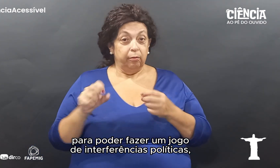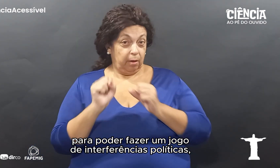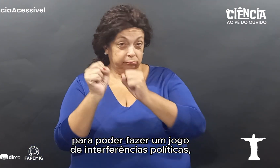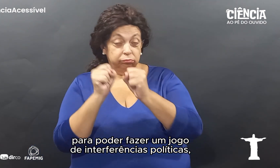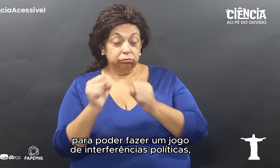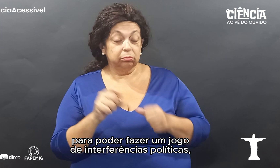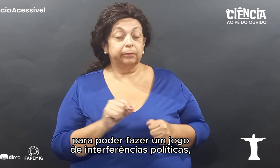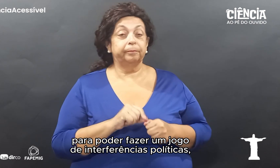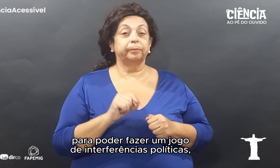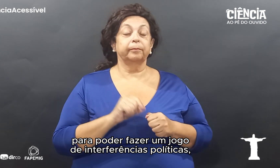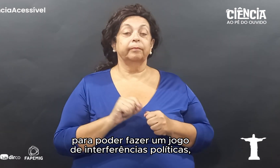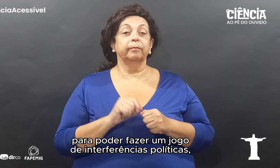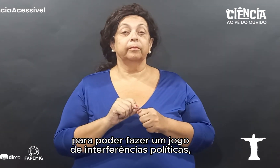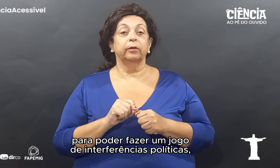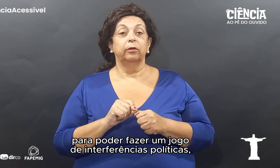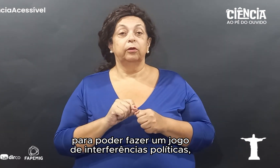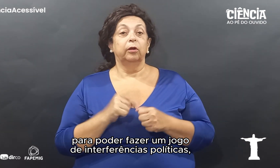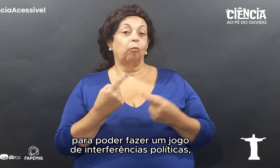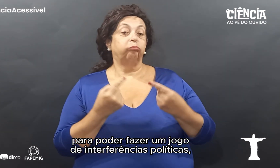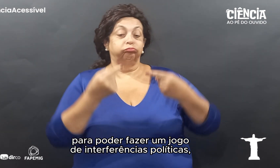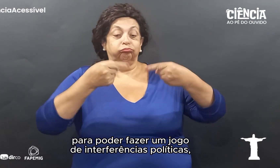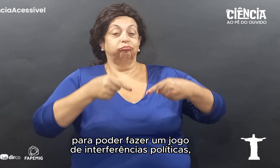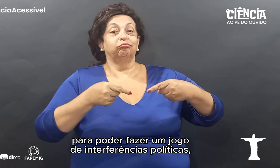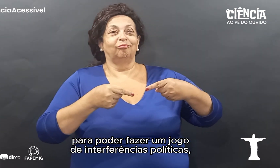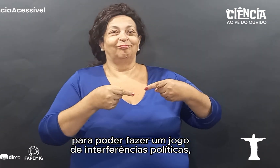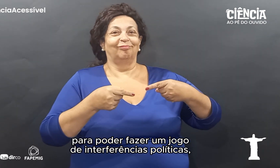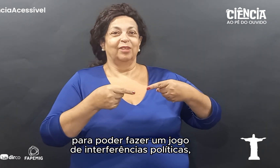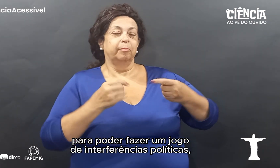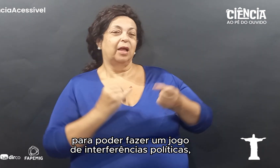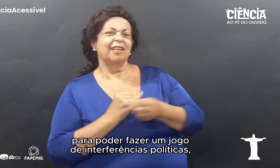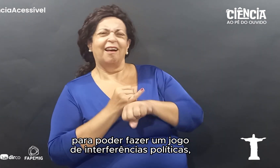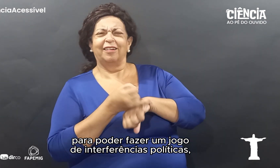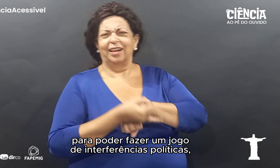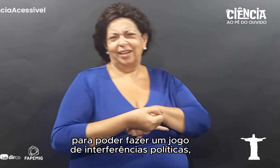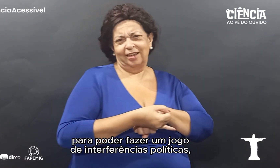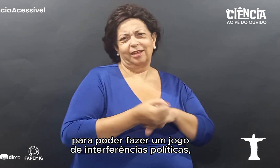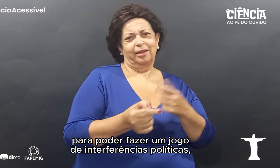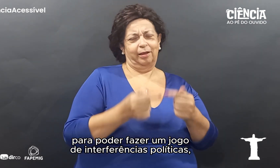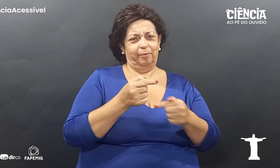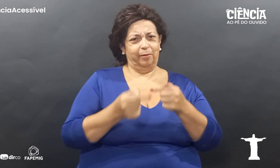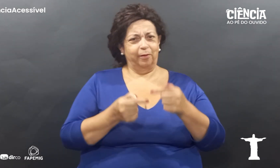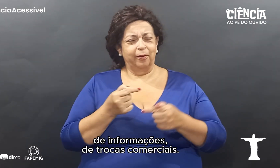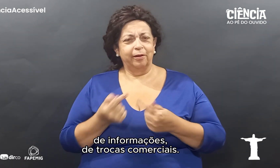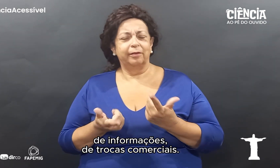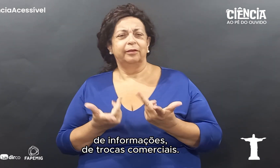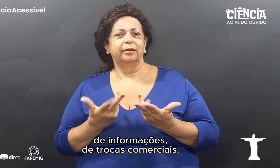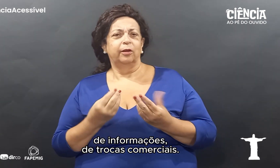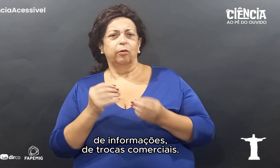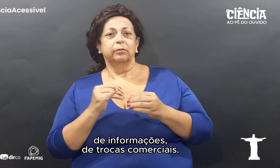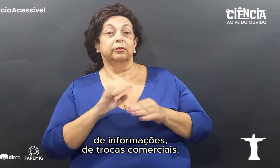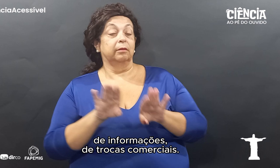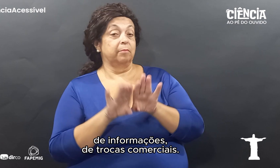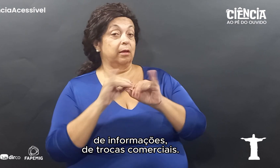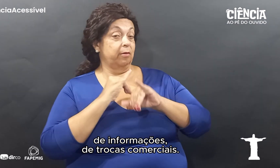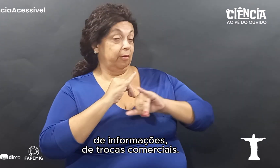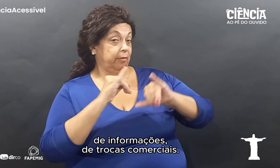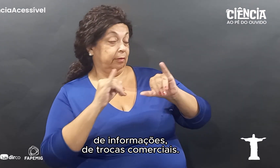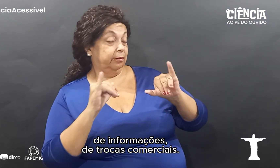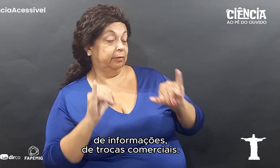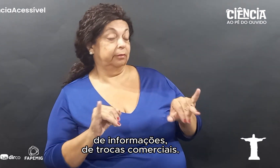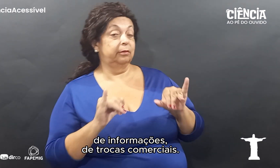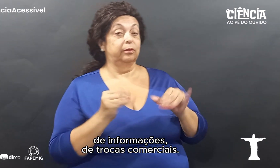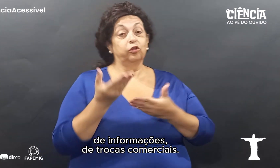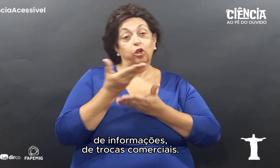fazer um jogo aí, né, de interferências políticas, de informações,